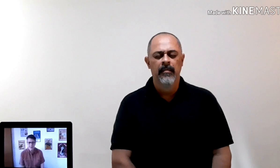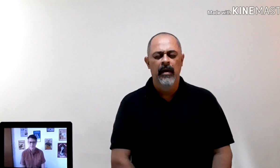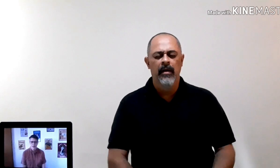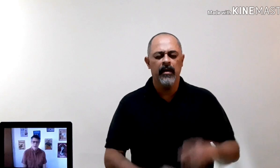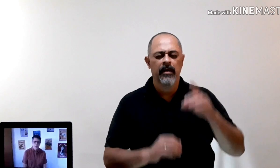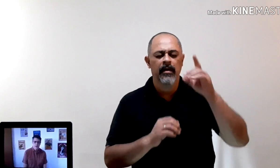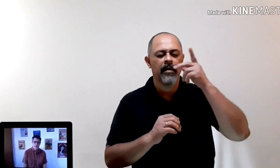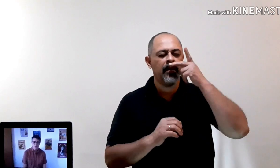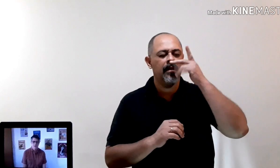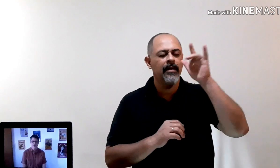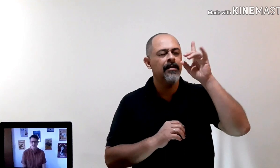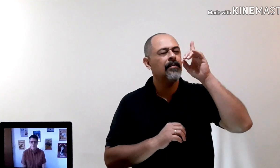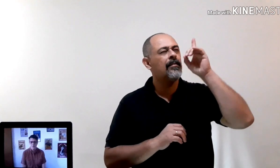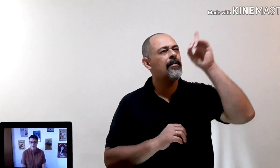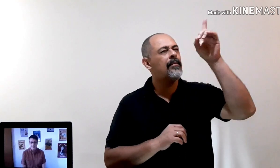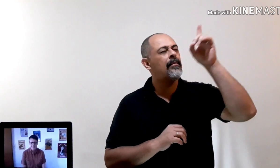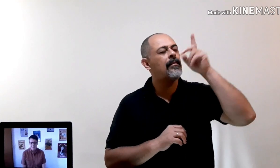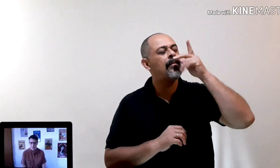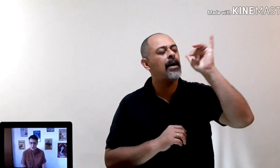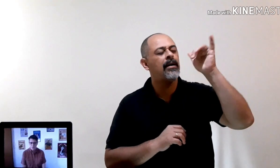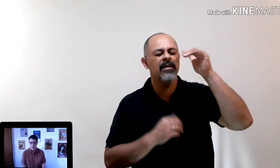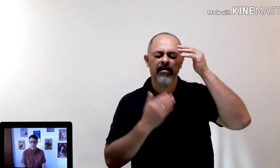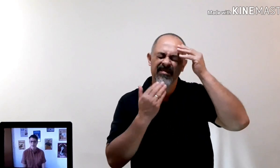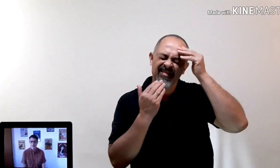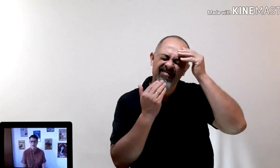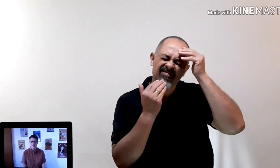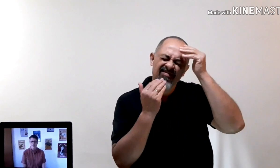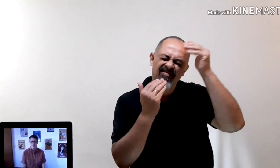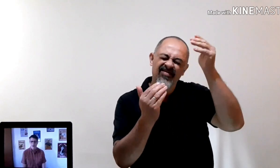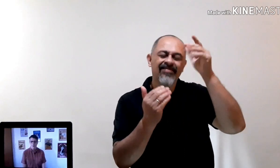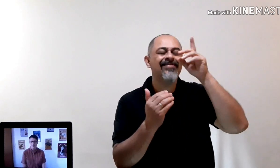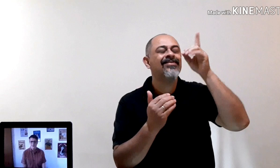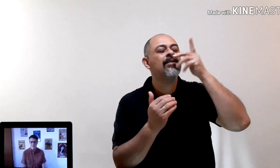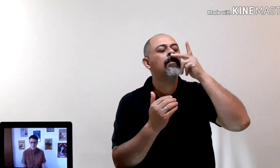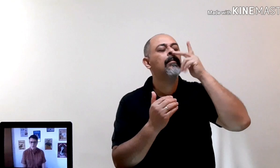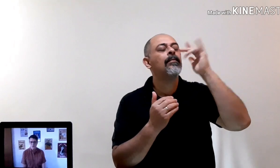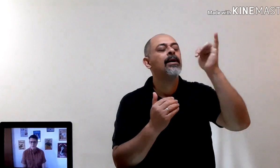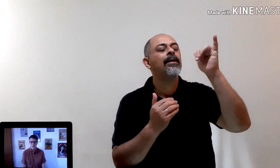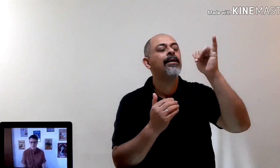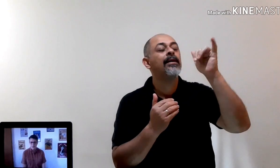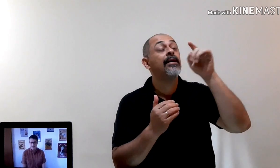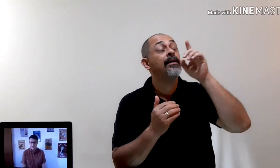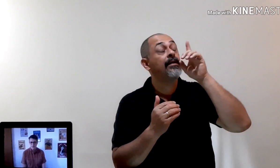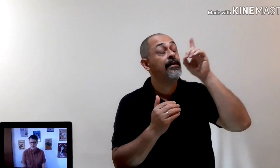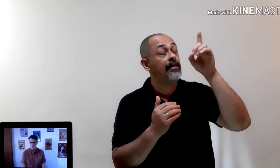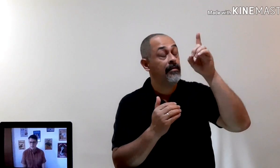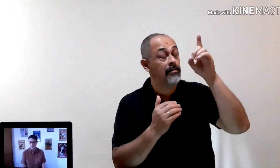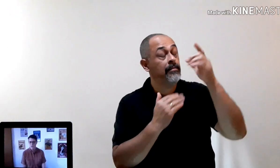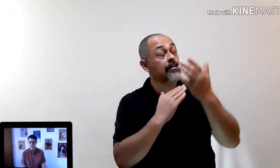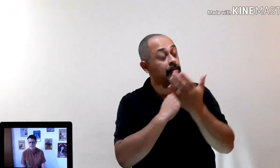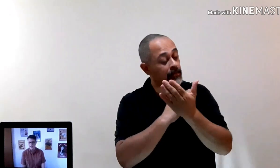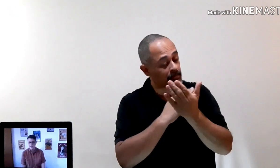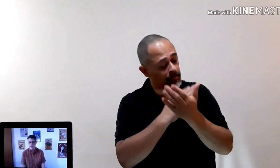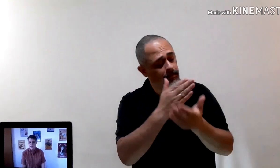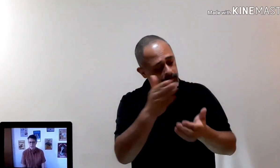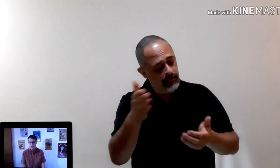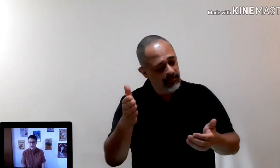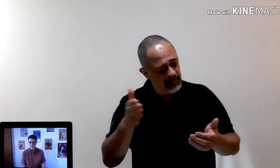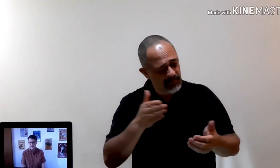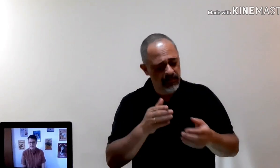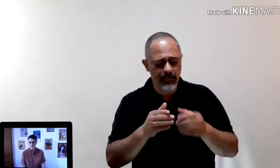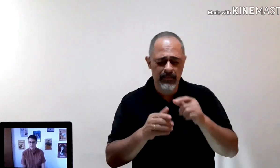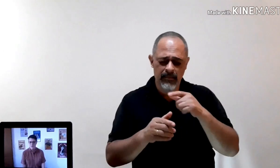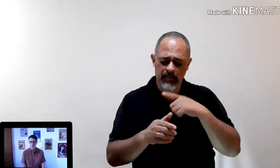Querido Pai, nós te agradecemos imensamente, Pai, pela provisão que o Senhor tem nos dado nesse período de crise.